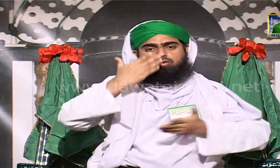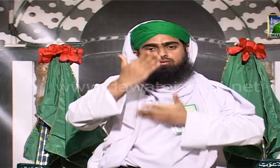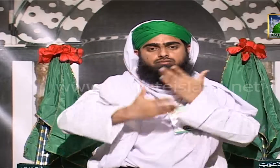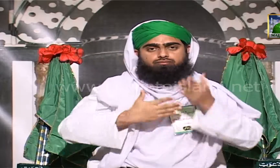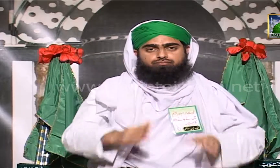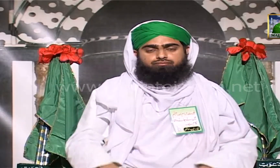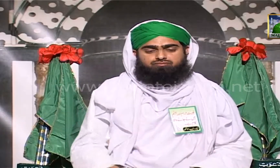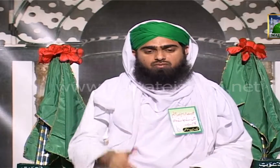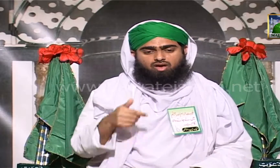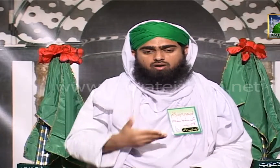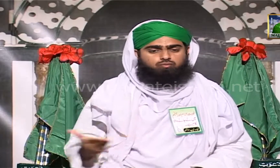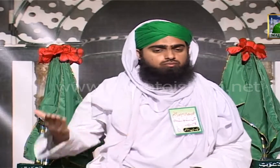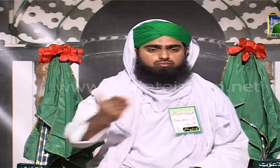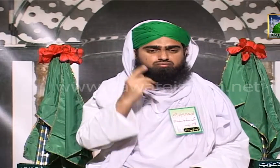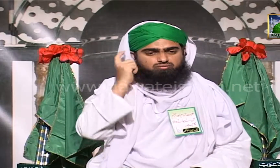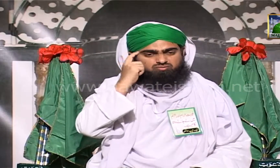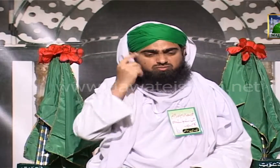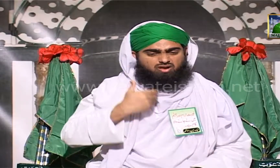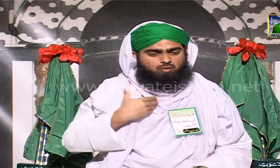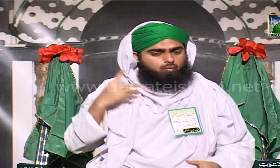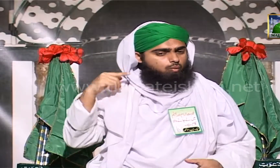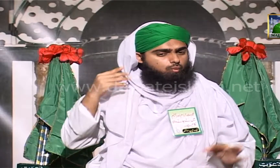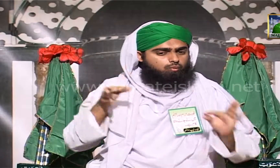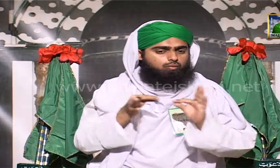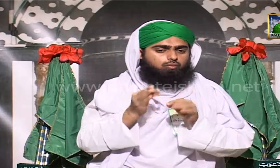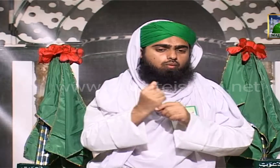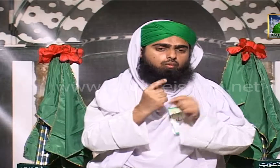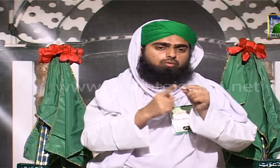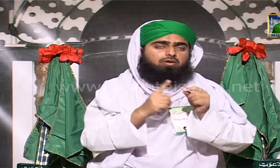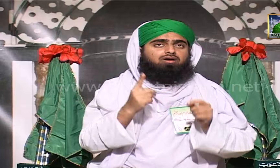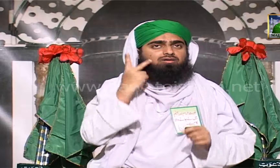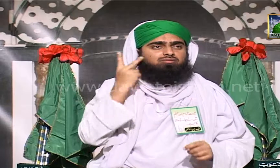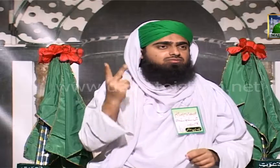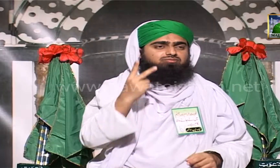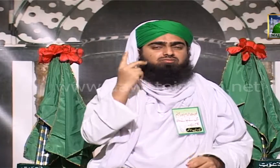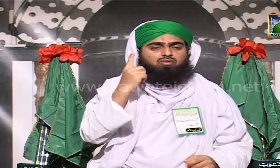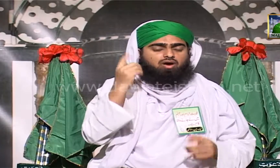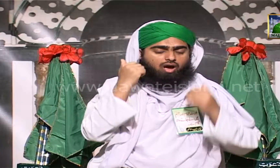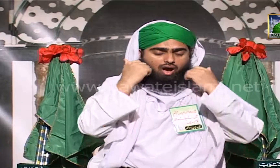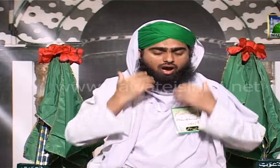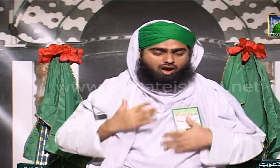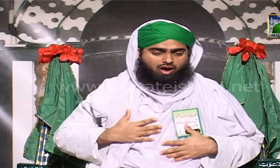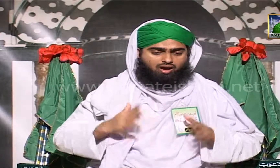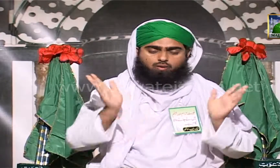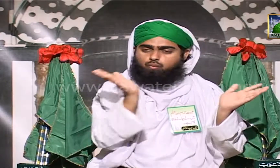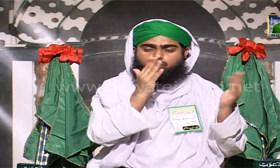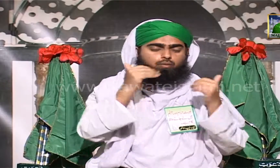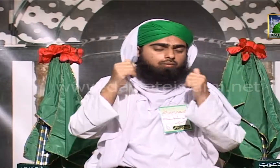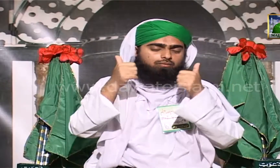اور ایک ہم غوث پاک کے ماننے والے کہ پنکھے چل رہے ہیں، بہترین مطلب ٹھنڈی آب و ہوا ہے، موسم بھی مدنی